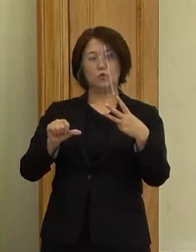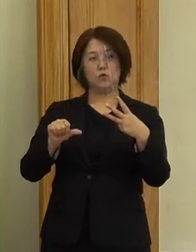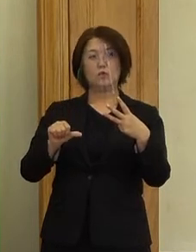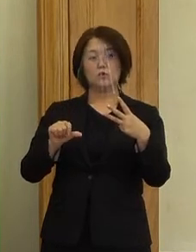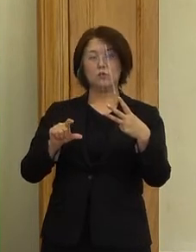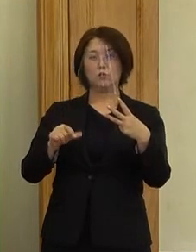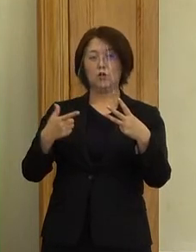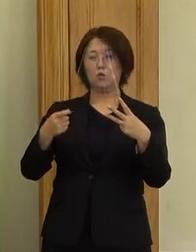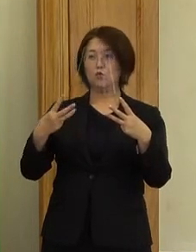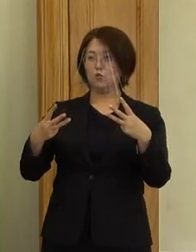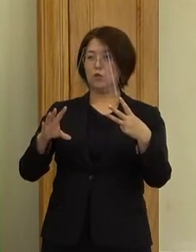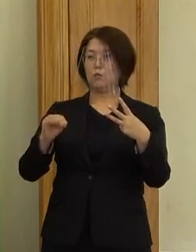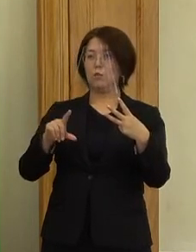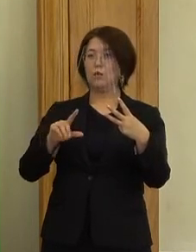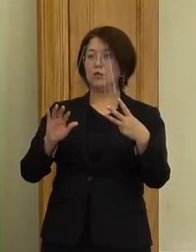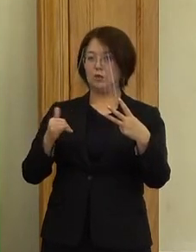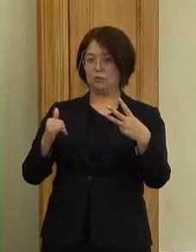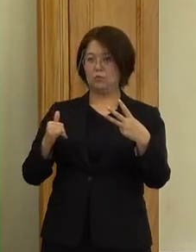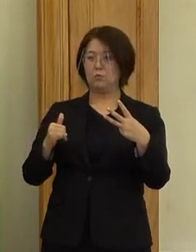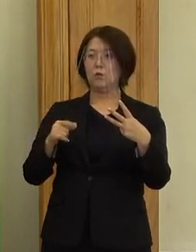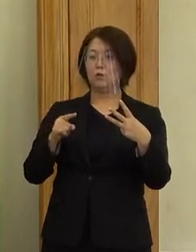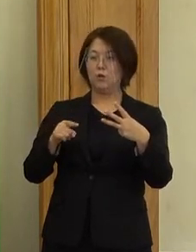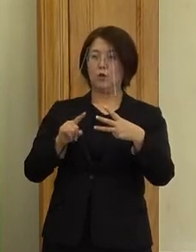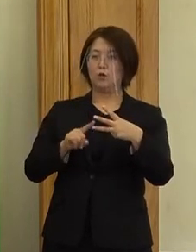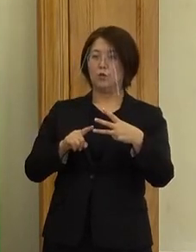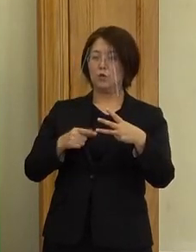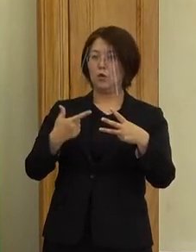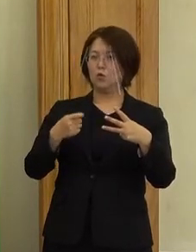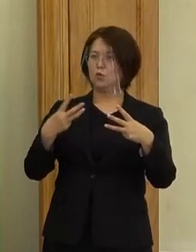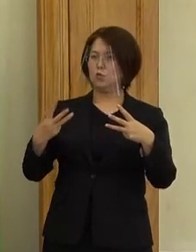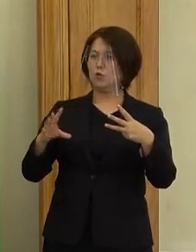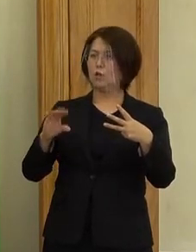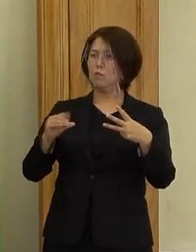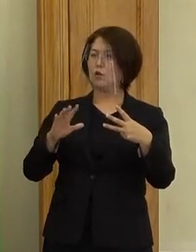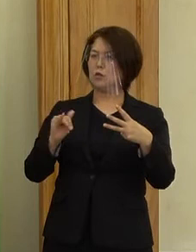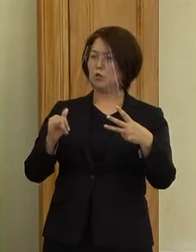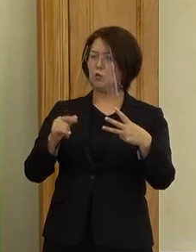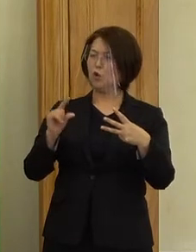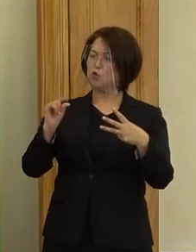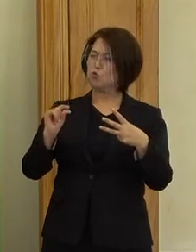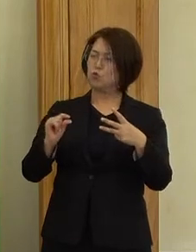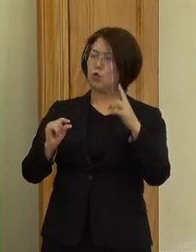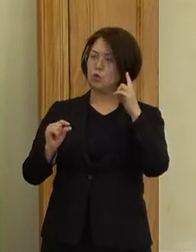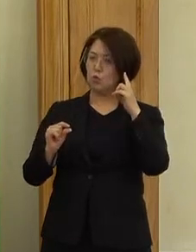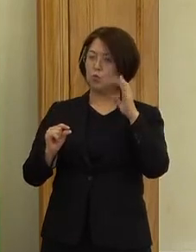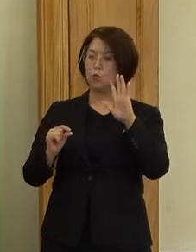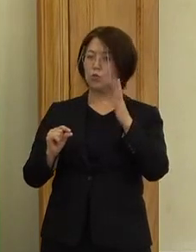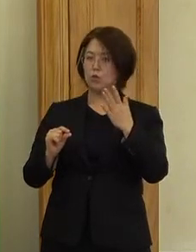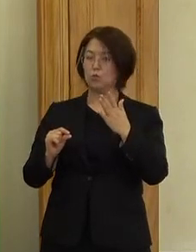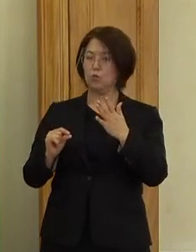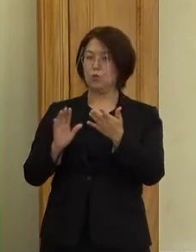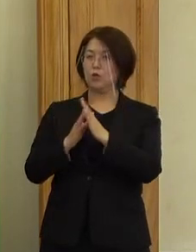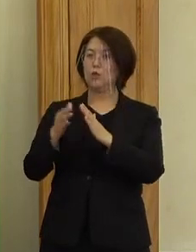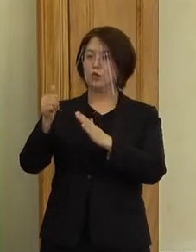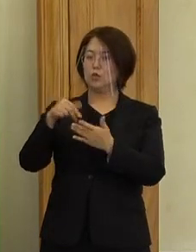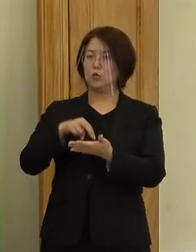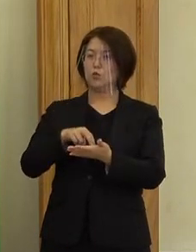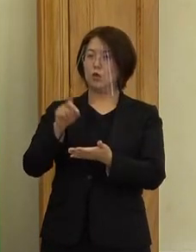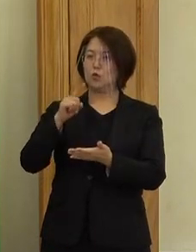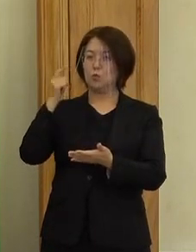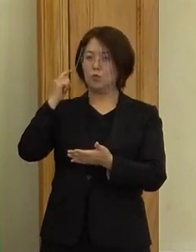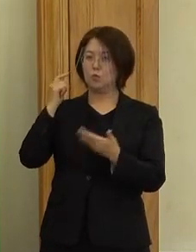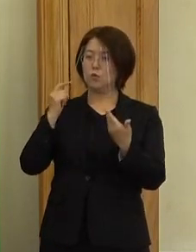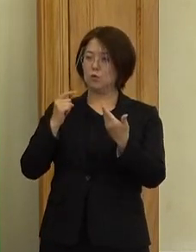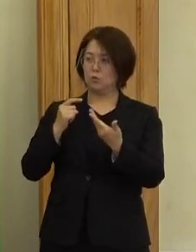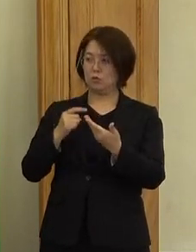ページに掲載してありましたが、これちょっと3回目は63万人とは少ない印象を受けているんですけれども、知事はこうどう分析、どう見ているのか